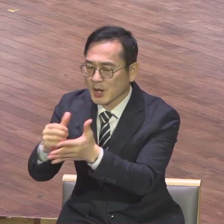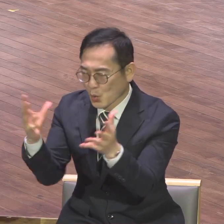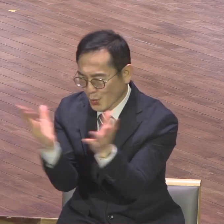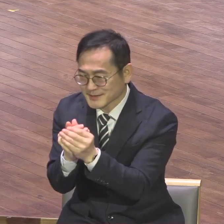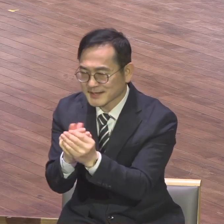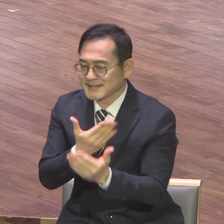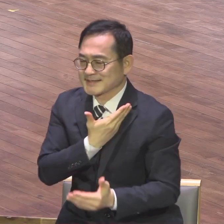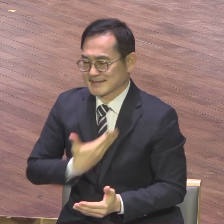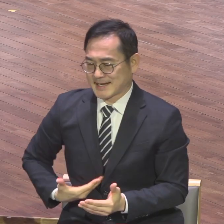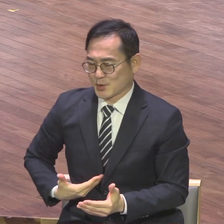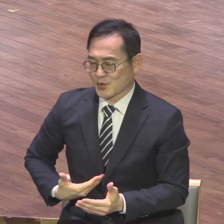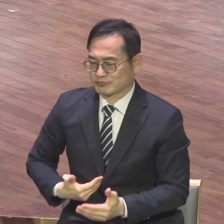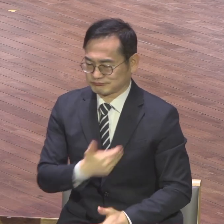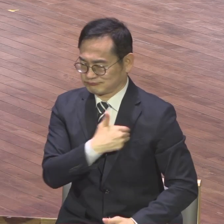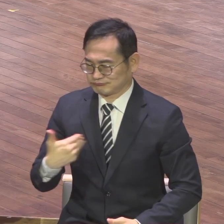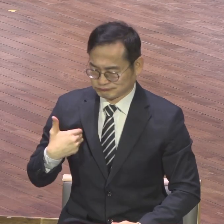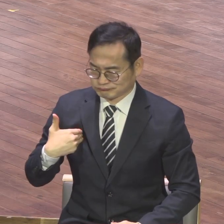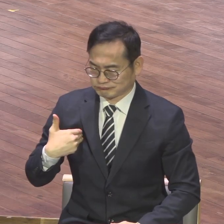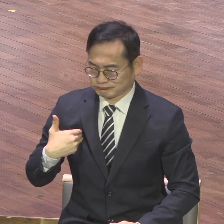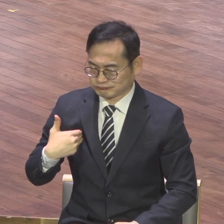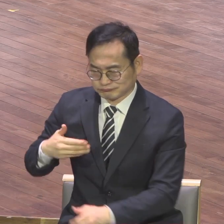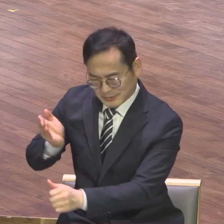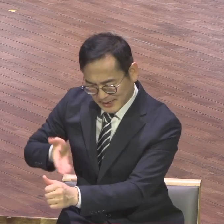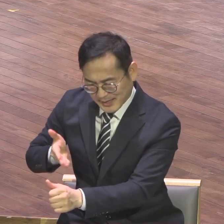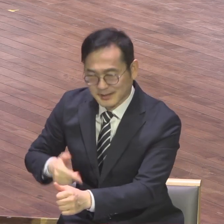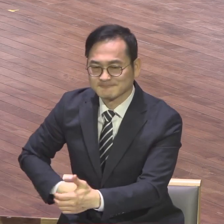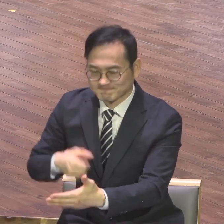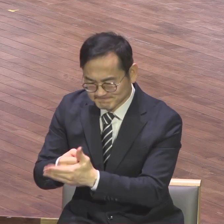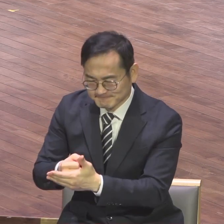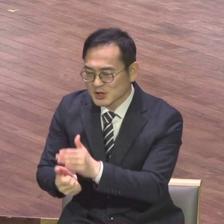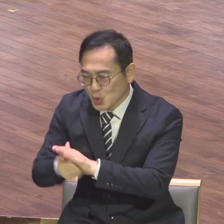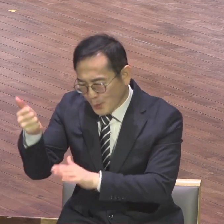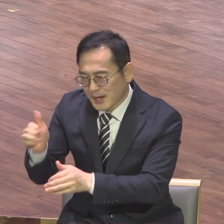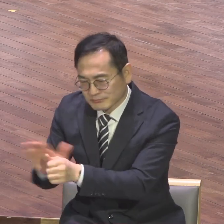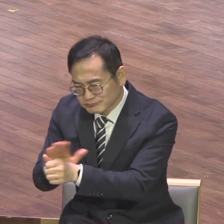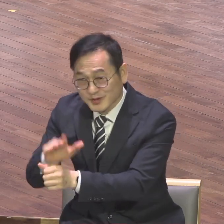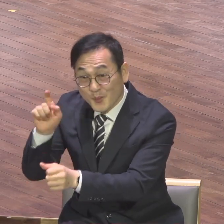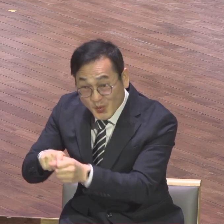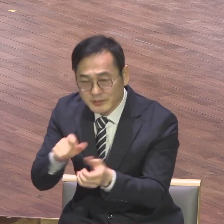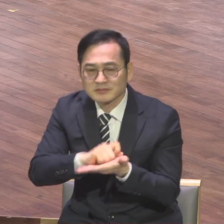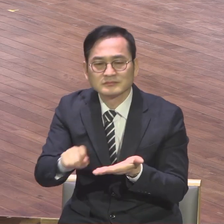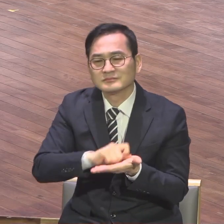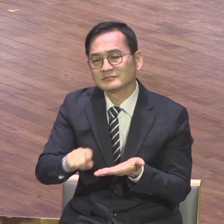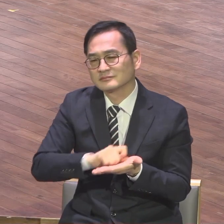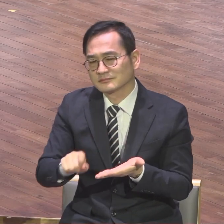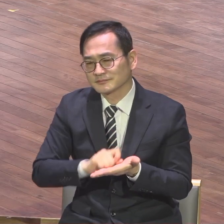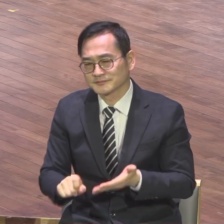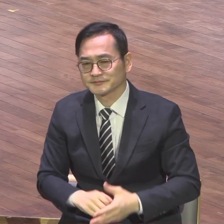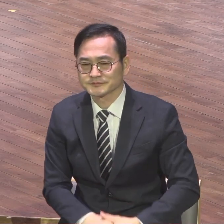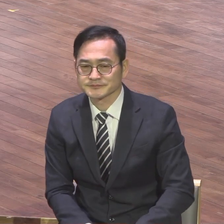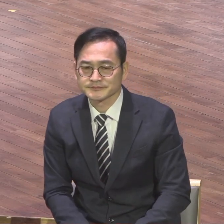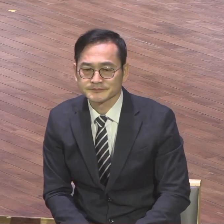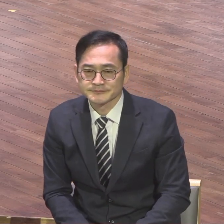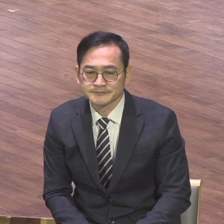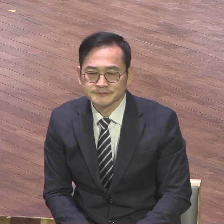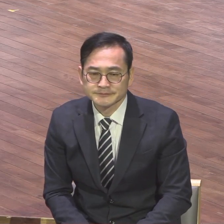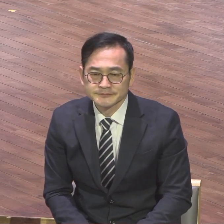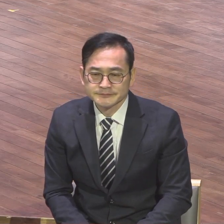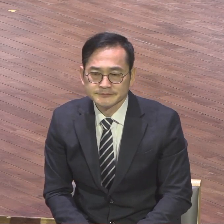절대 제자로 당당히 설 수 있도록 용기와 소망을 불어넣어주기 위해서 쓴 것이다.